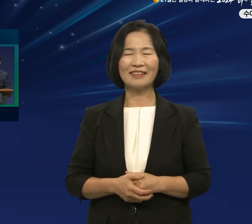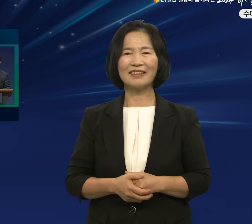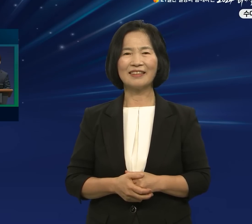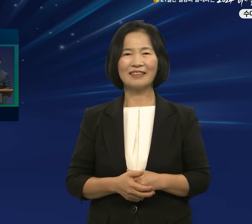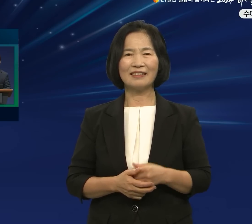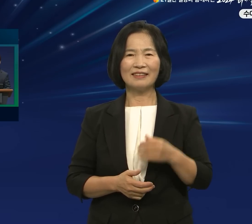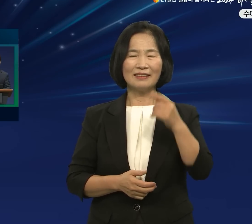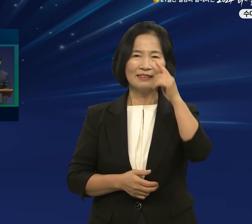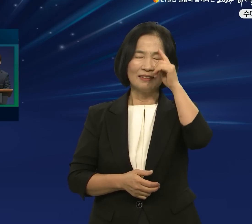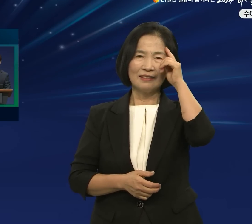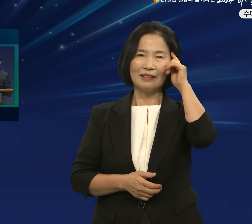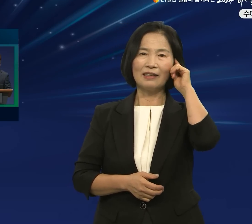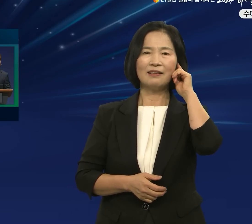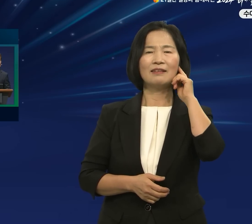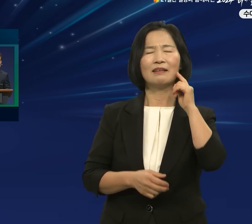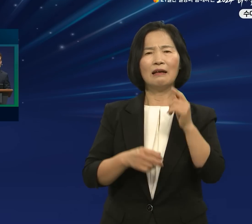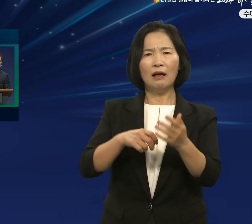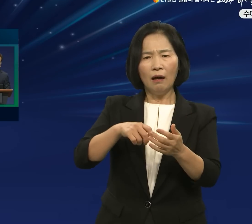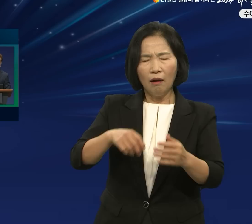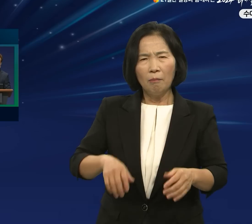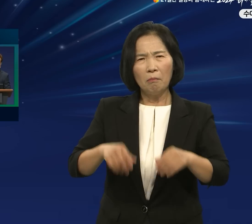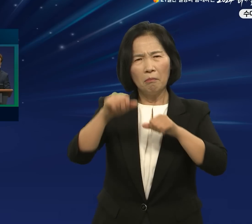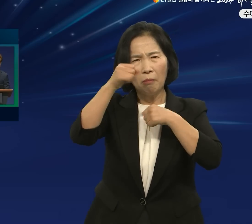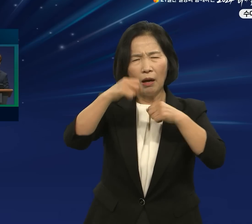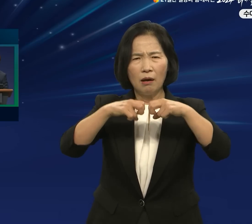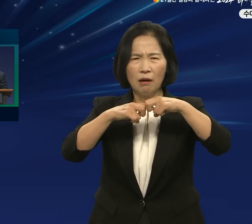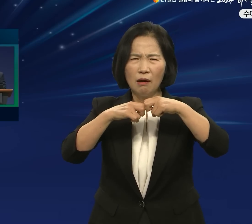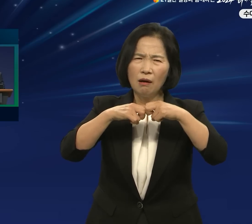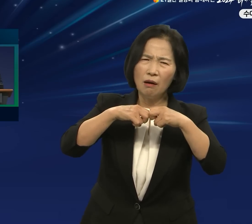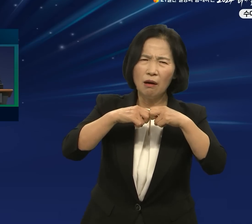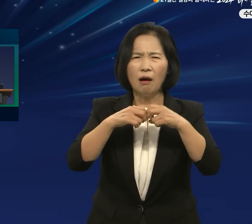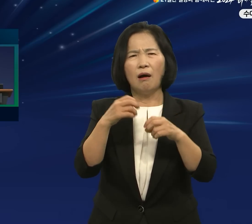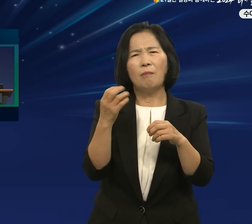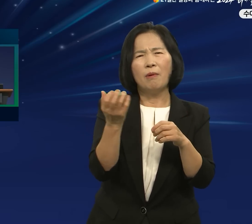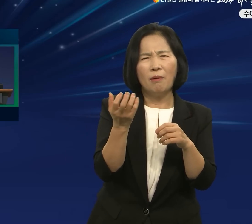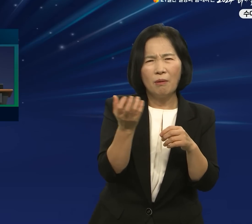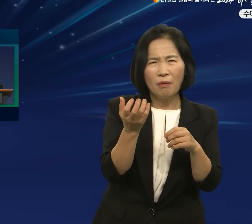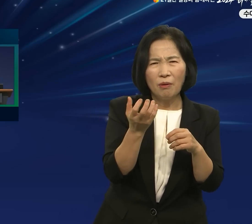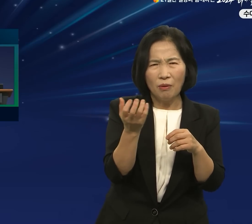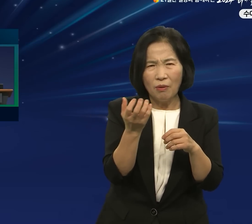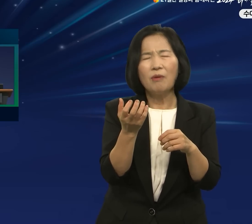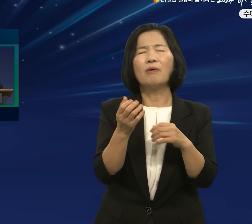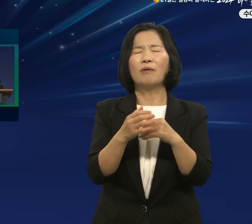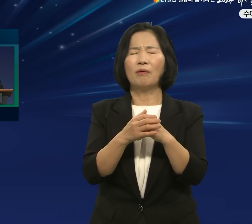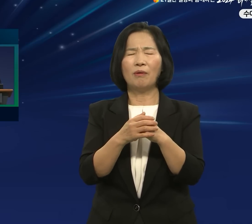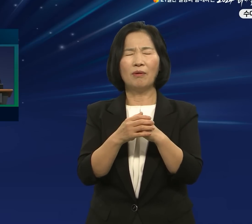관절 여기저기가 많이 망가졌습니다. 망가지고 있지만은 이거라도 할 수 있어서,